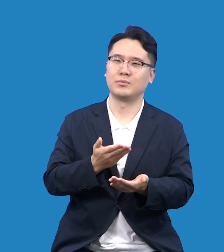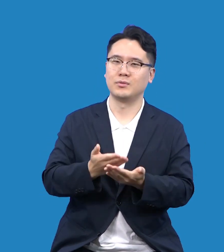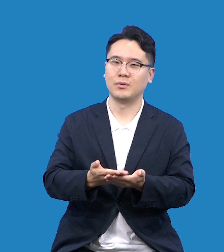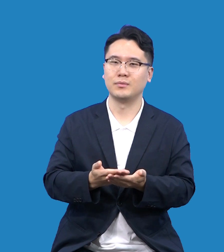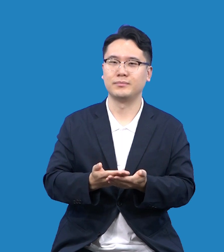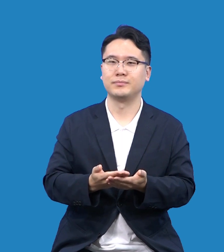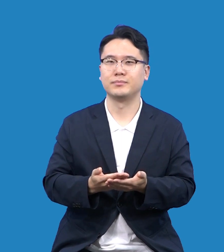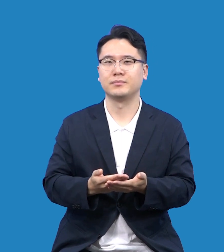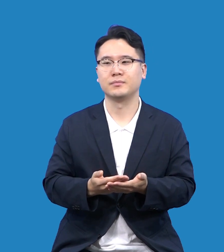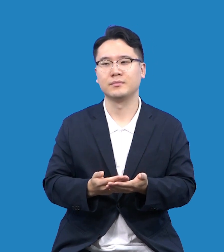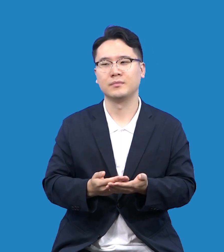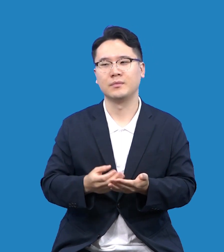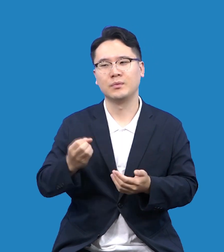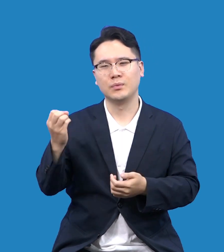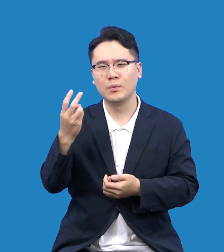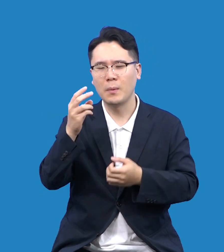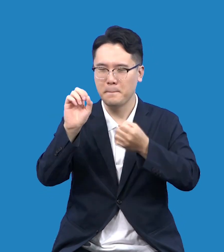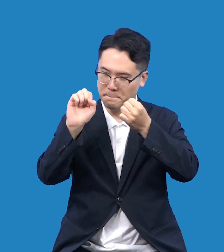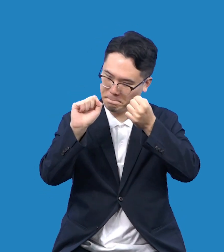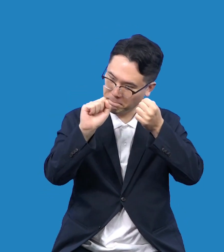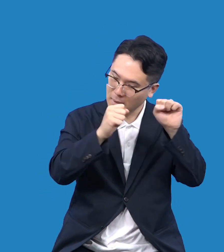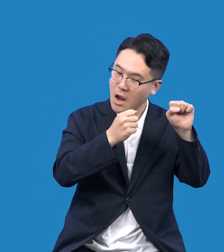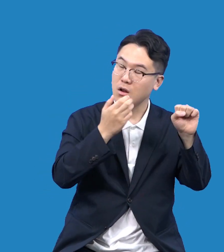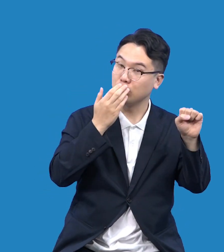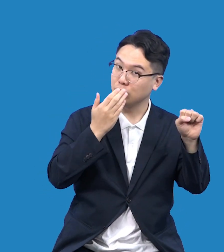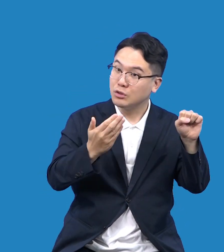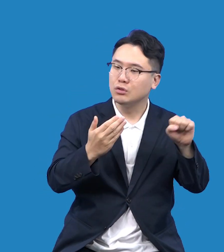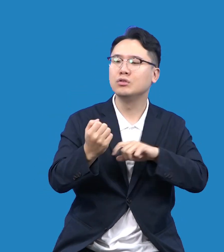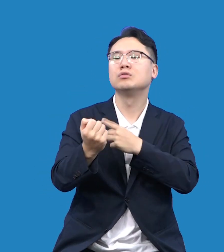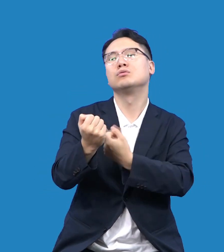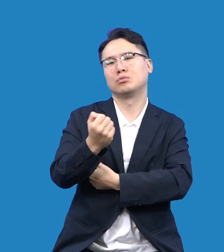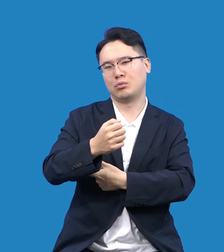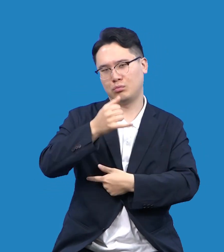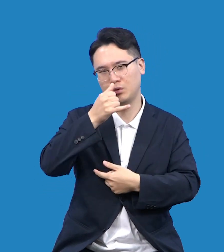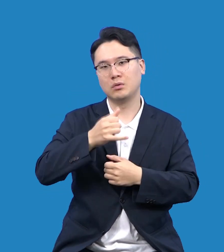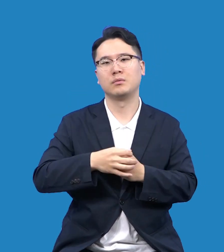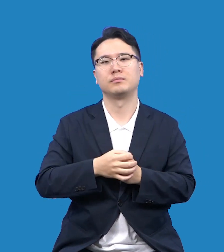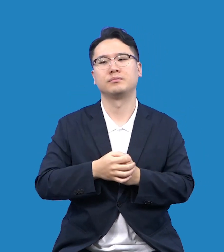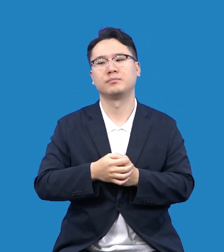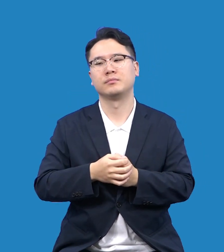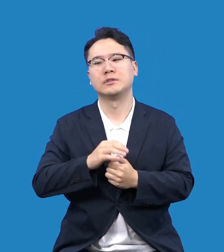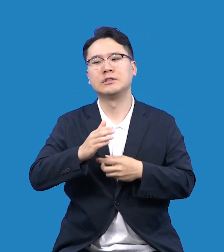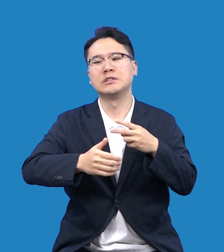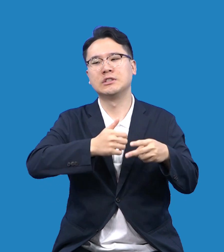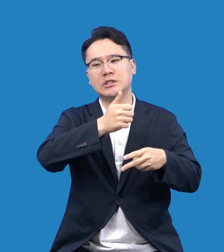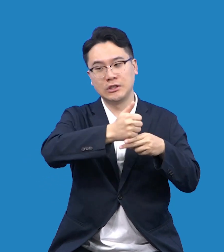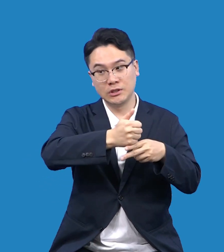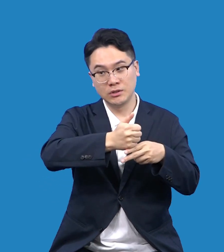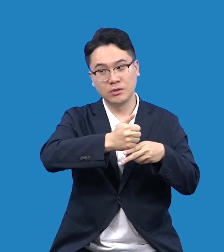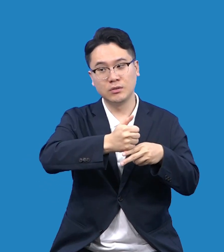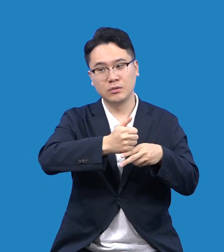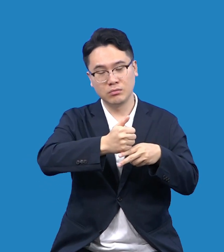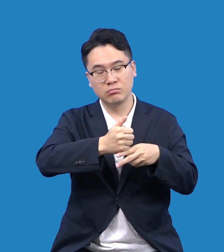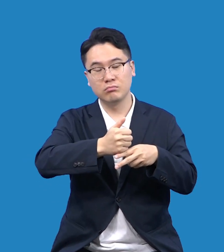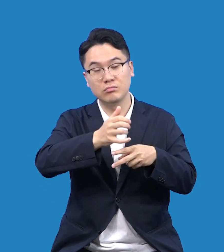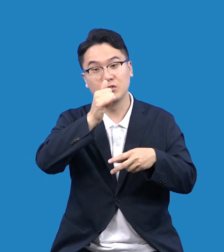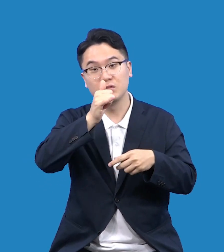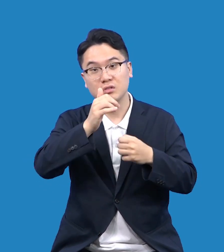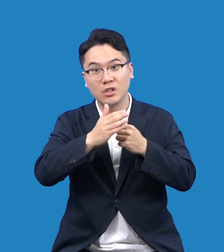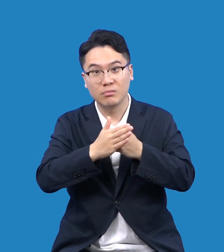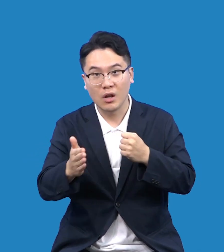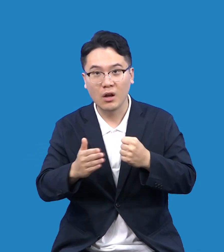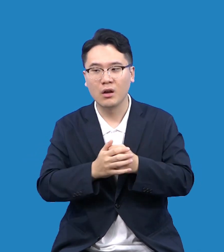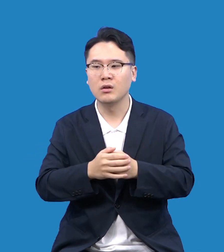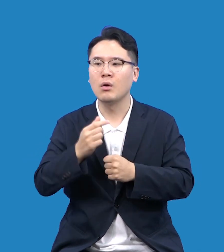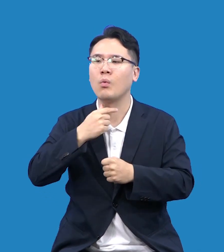그분은 피할 수 있는 능력이 있었던 분이에요. 그분에게는 신성도 있었기 때문에 그가 원하신다면 자기를